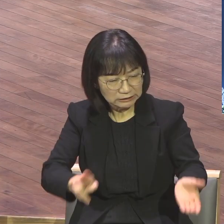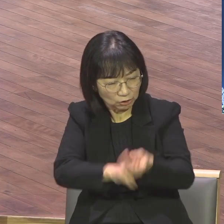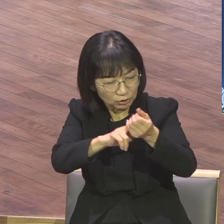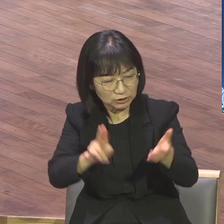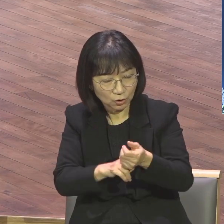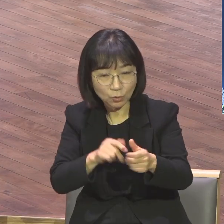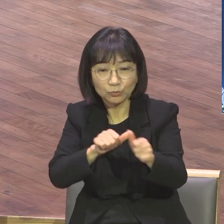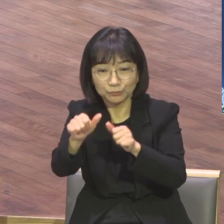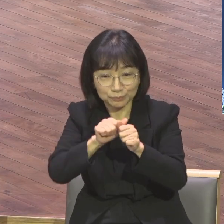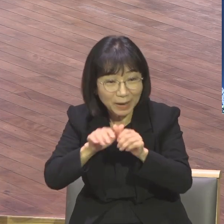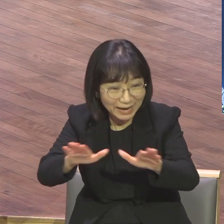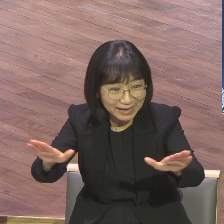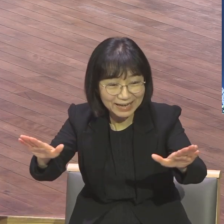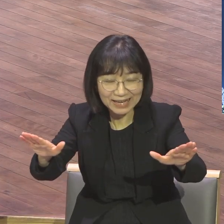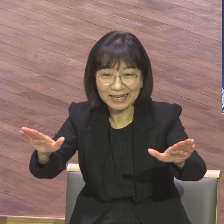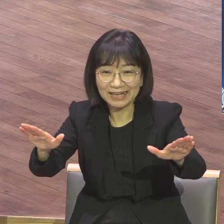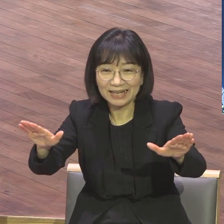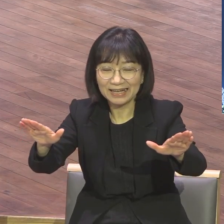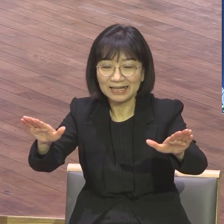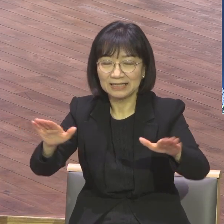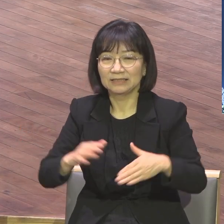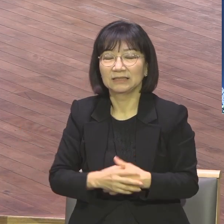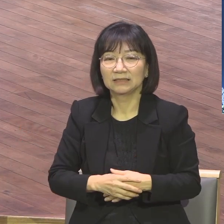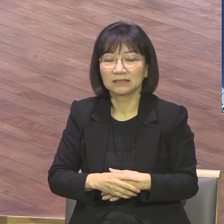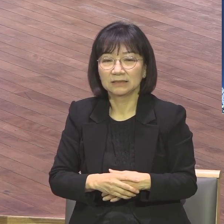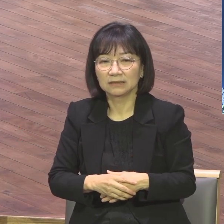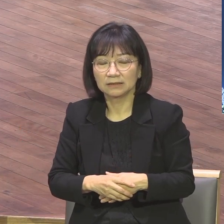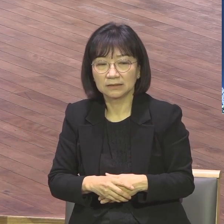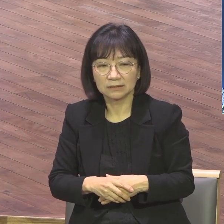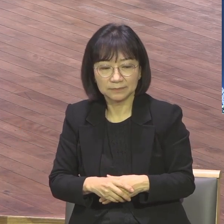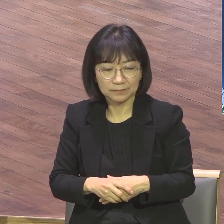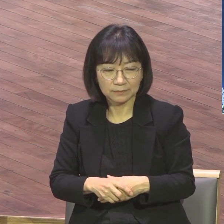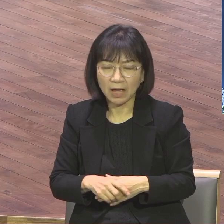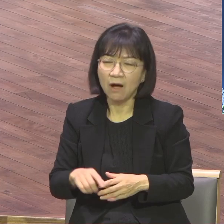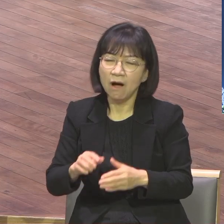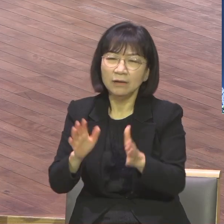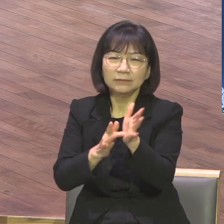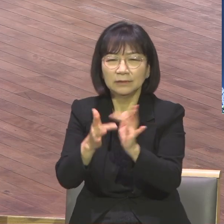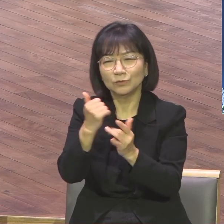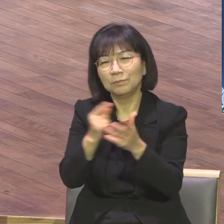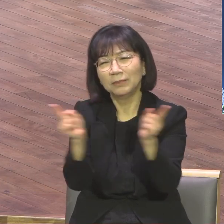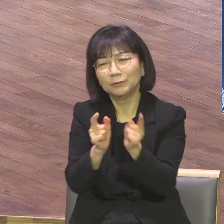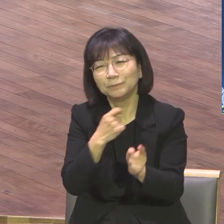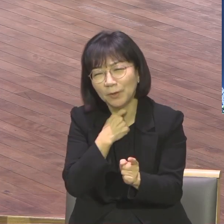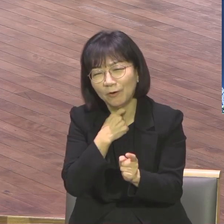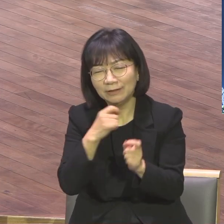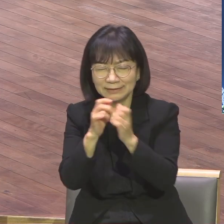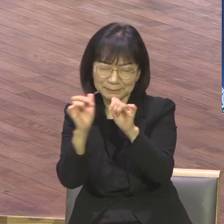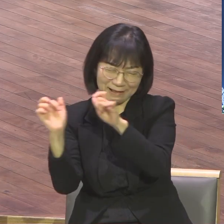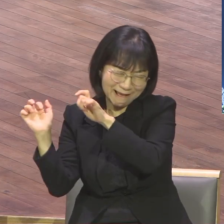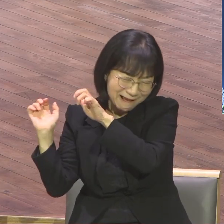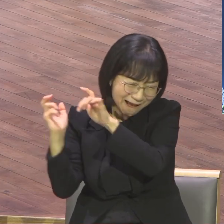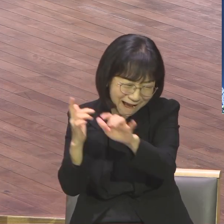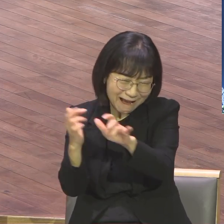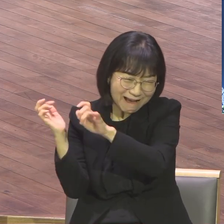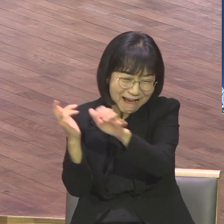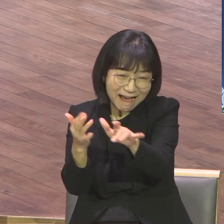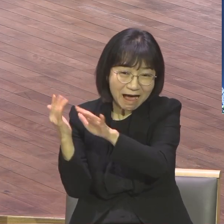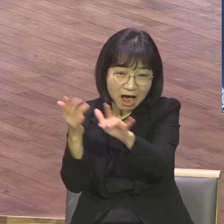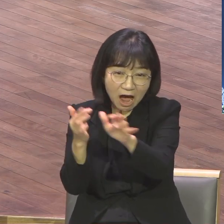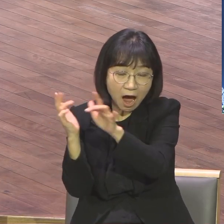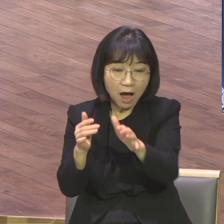뭐 이 소식이 소문이 나니까 예수님을 만나려 만날 수가 없어요. 너무